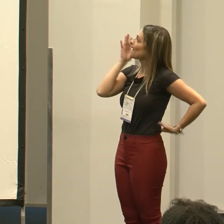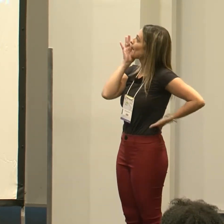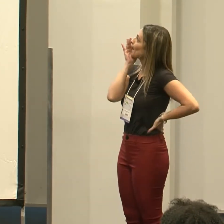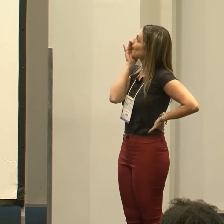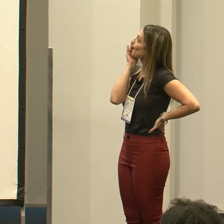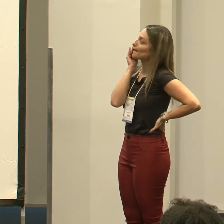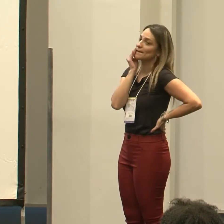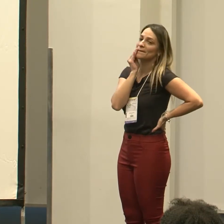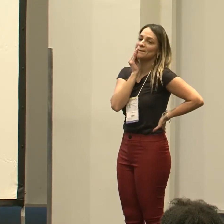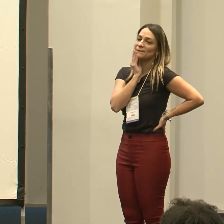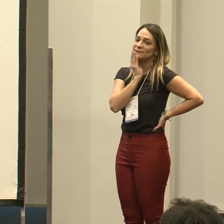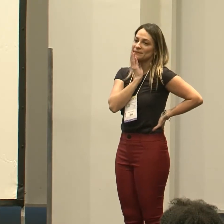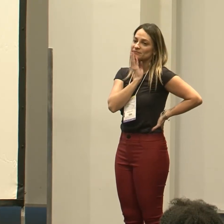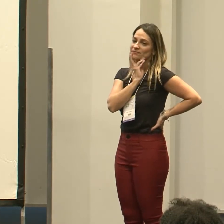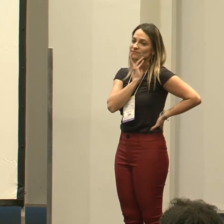Pode passar?